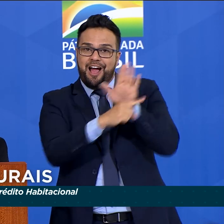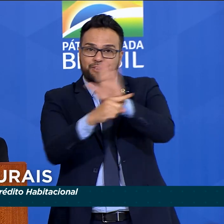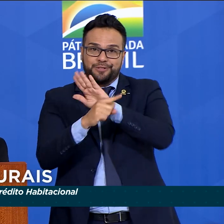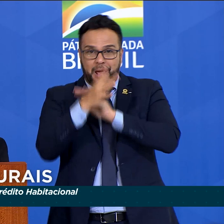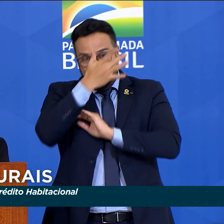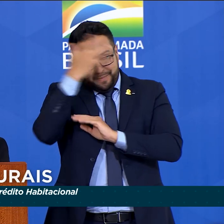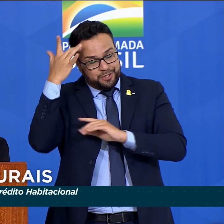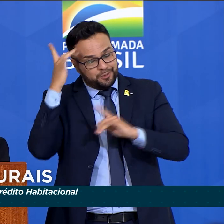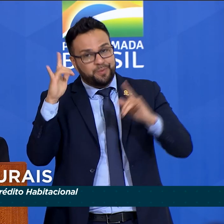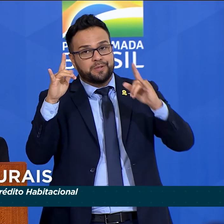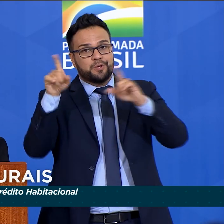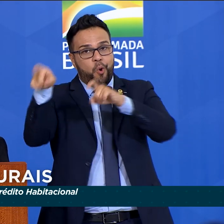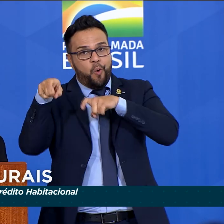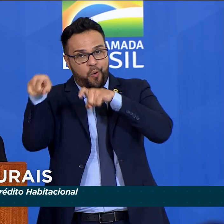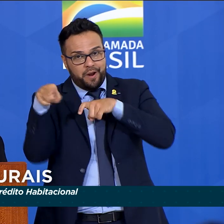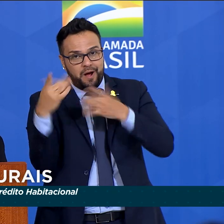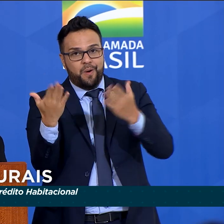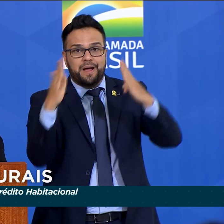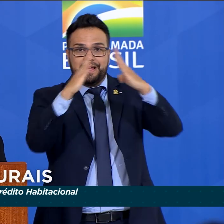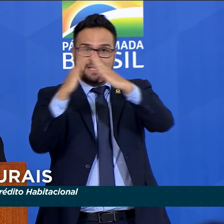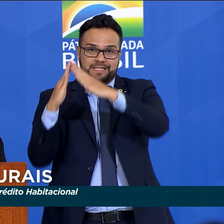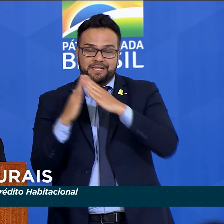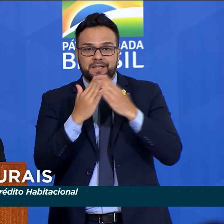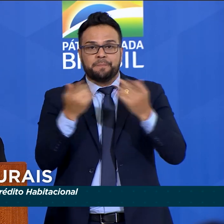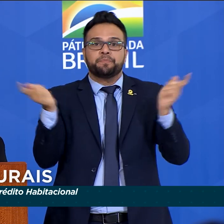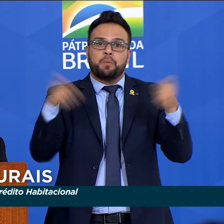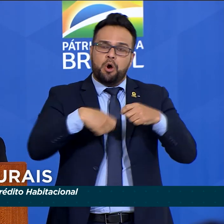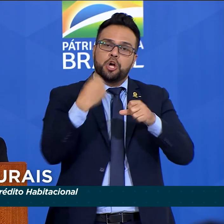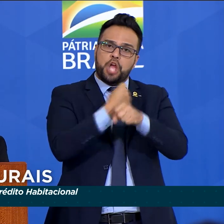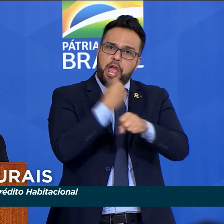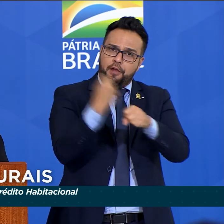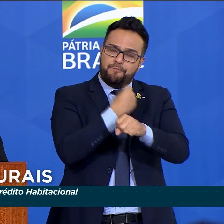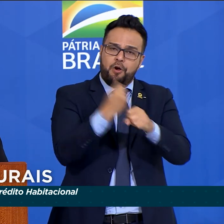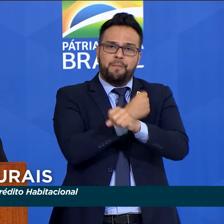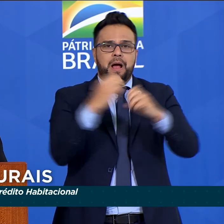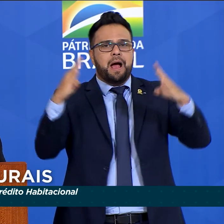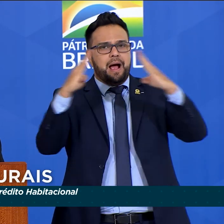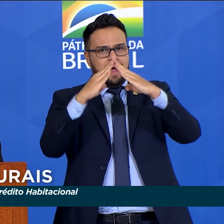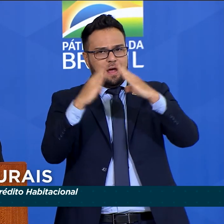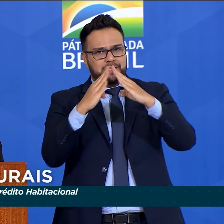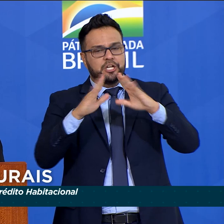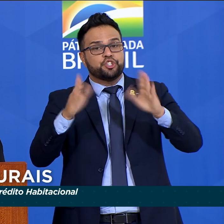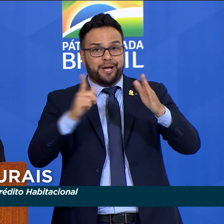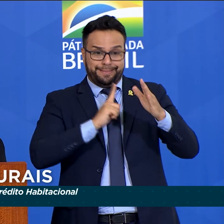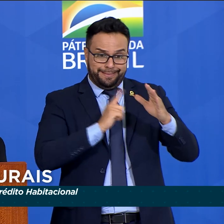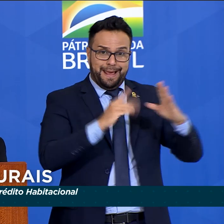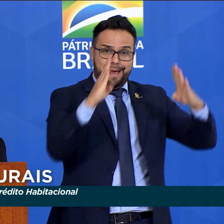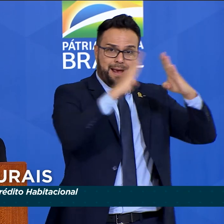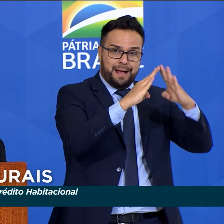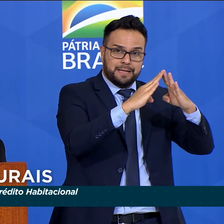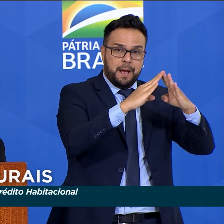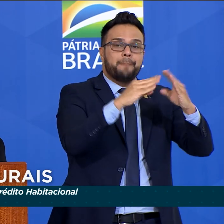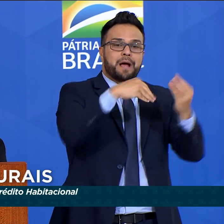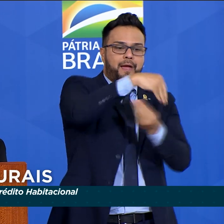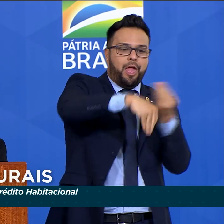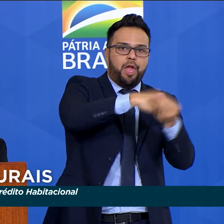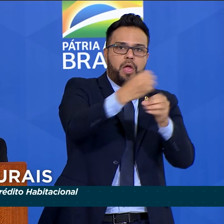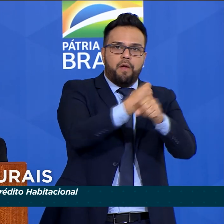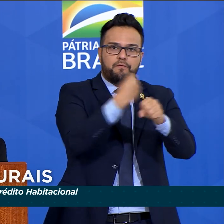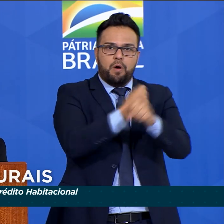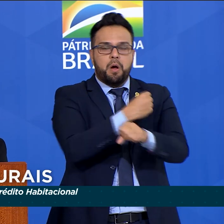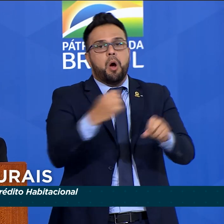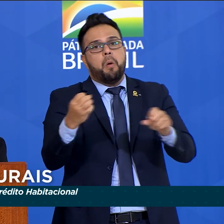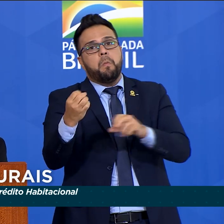dignidade para o assentado, porque ele pode reformar a sua casa, quando ele já tem essa casa, e pode construir uma